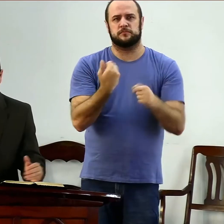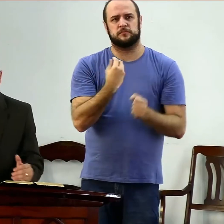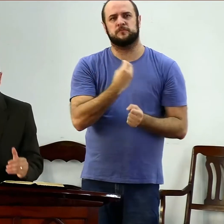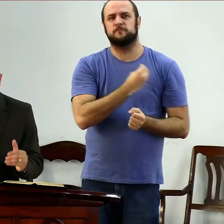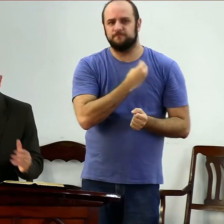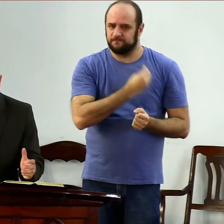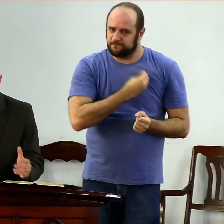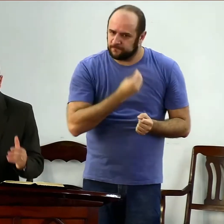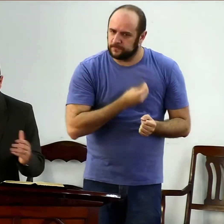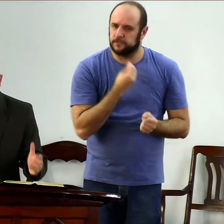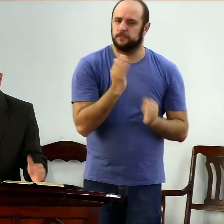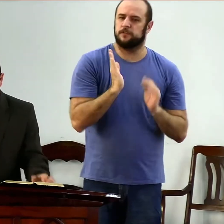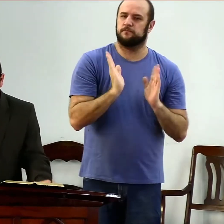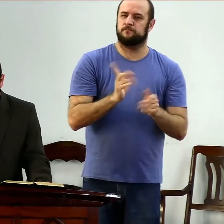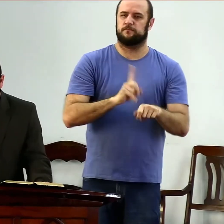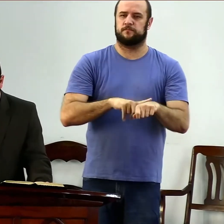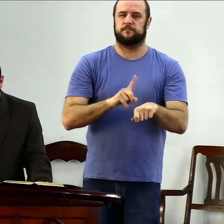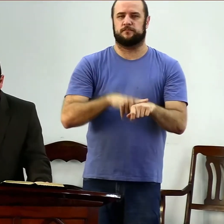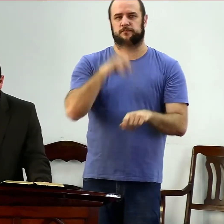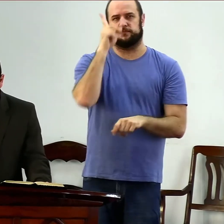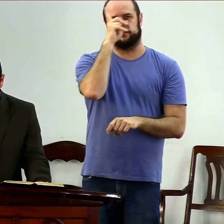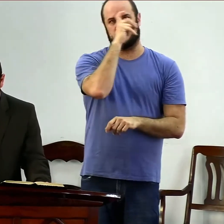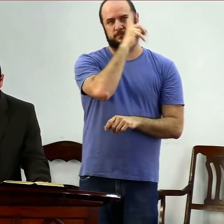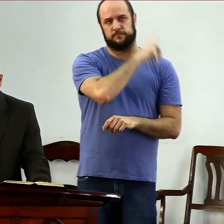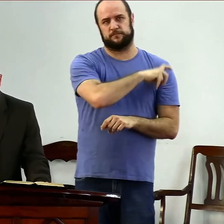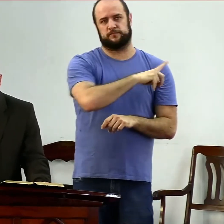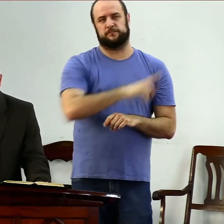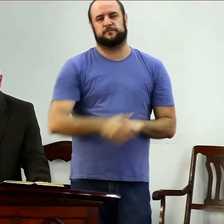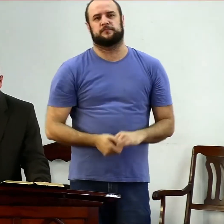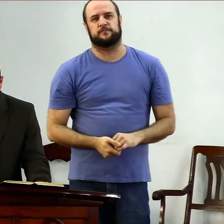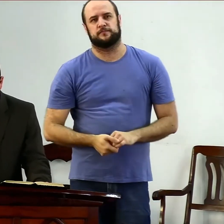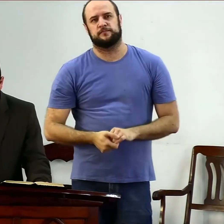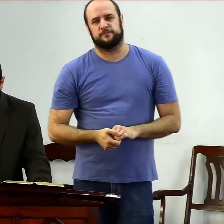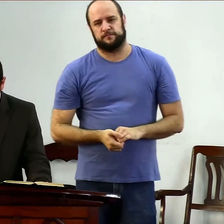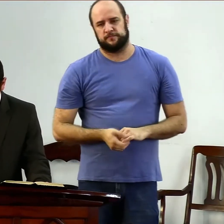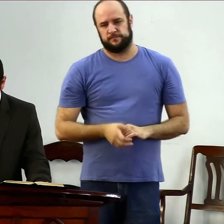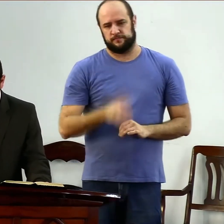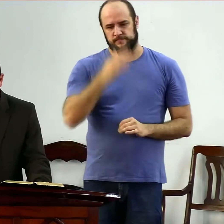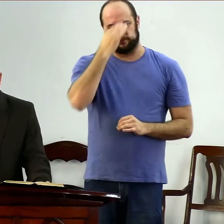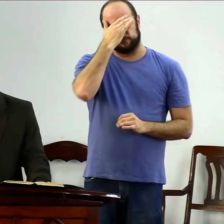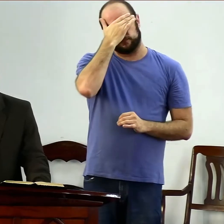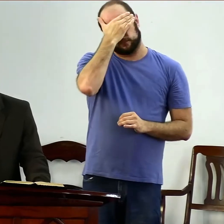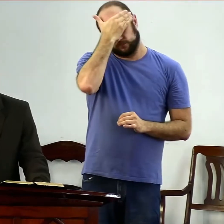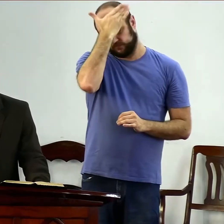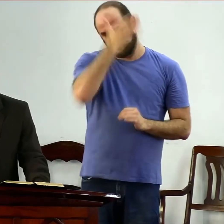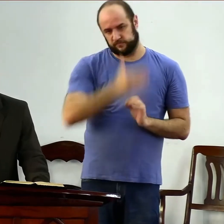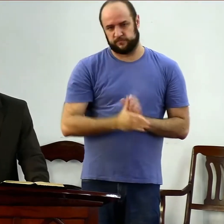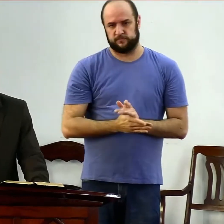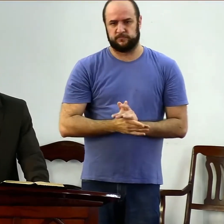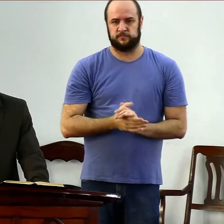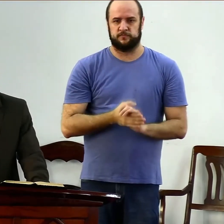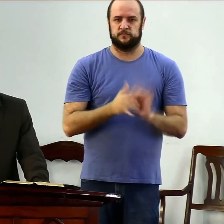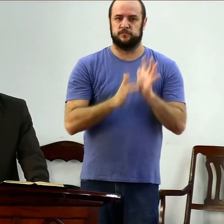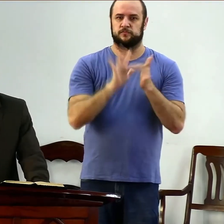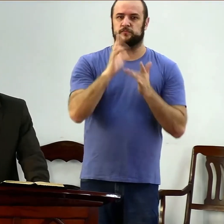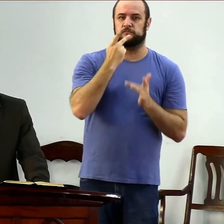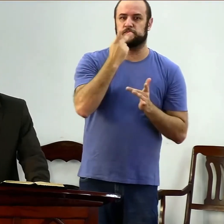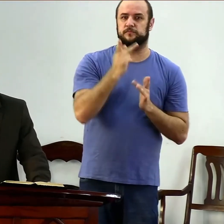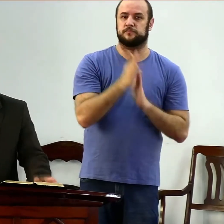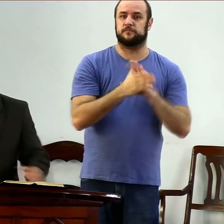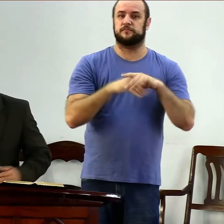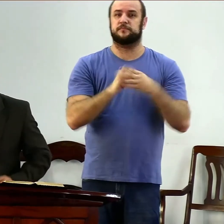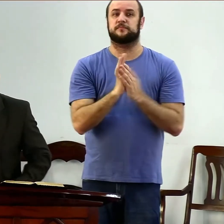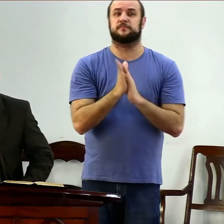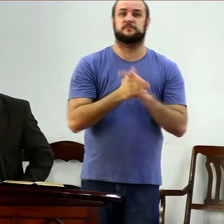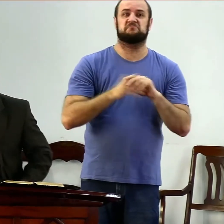viver nesses períodos de tribulação. O que Jesus diz sobre a ansiedade?